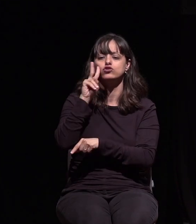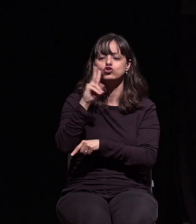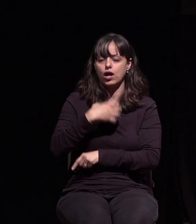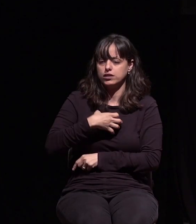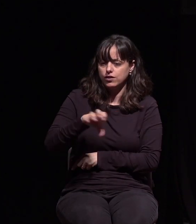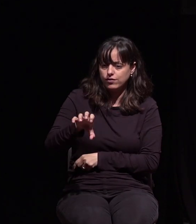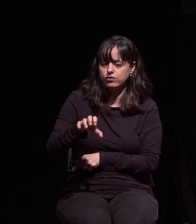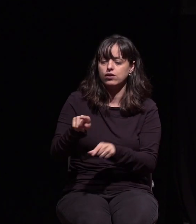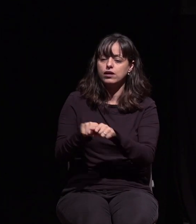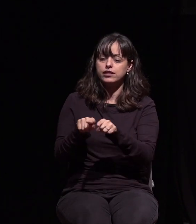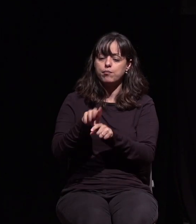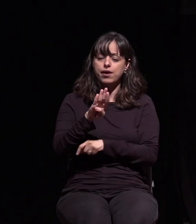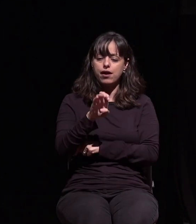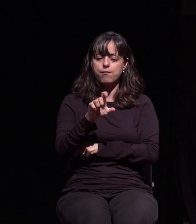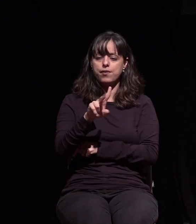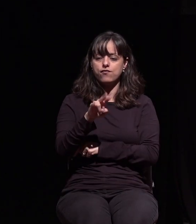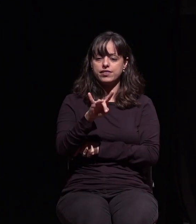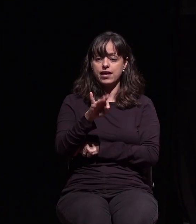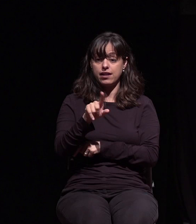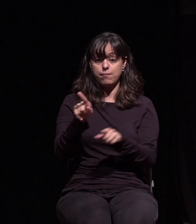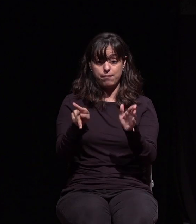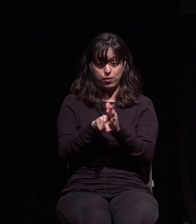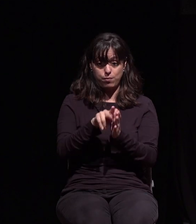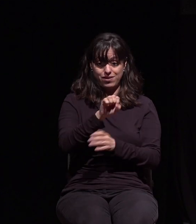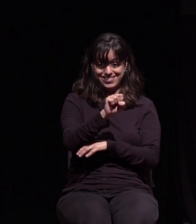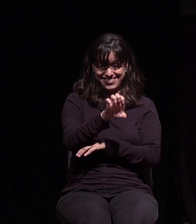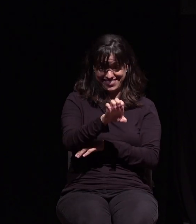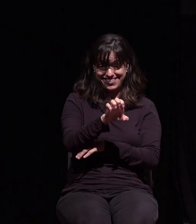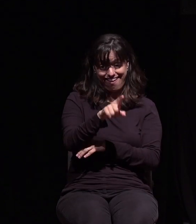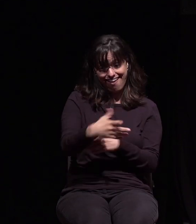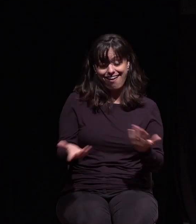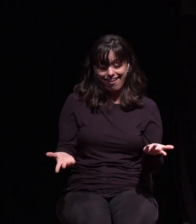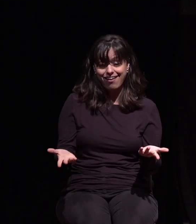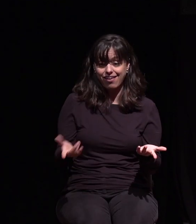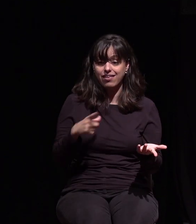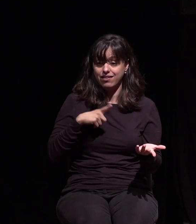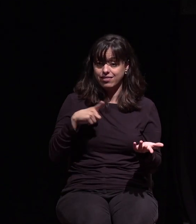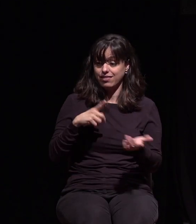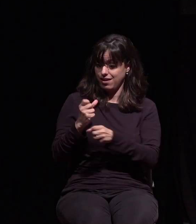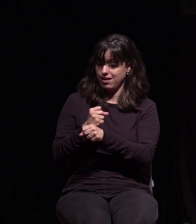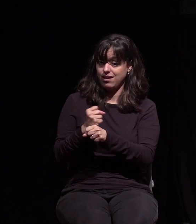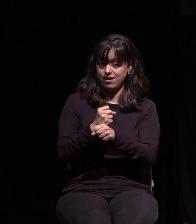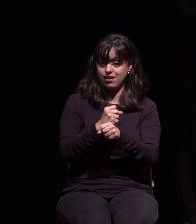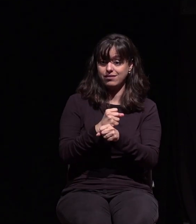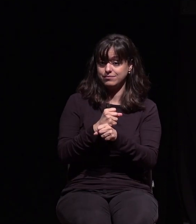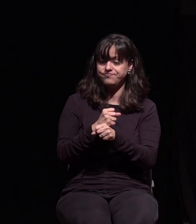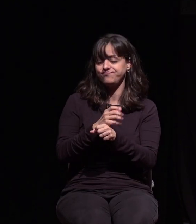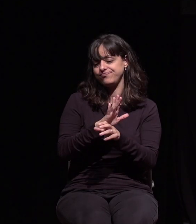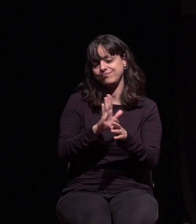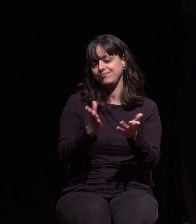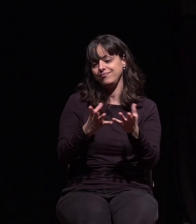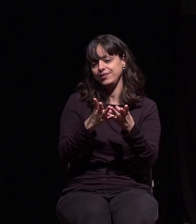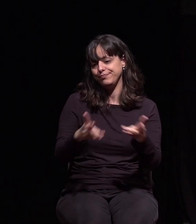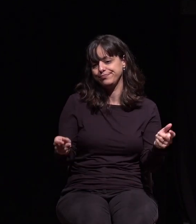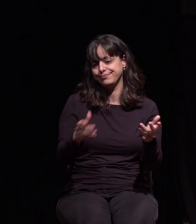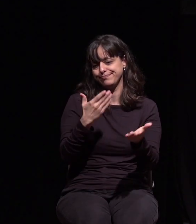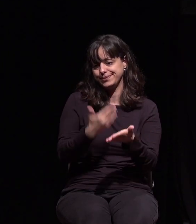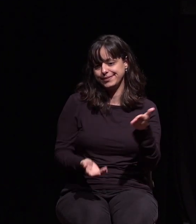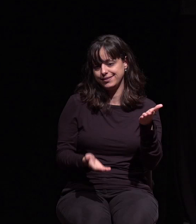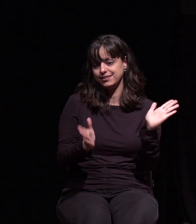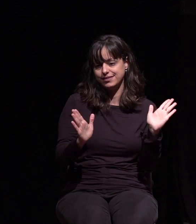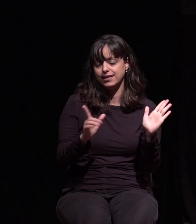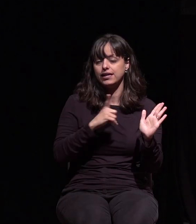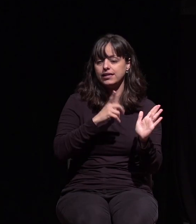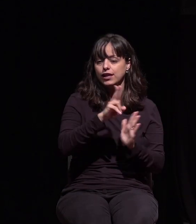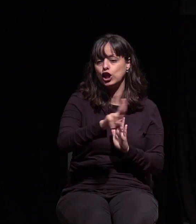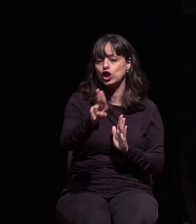faz o Belvedere da Sé, tem essas experiências acumuladas, quer dizer, o Belvedere da Sé não existe mais como tal. Tem um nome,